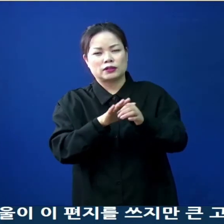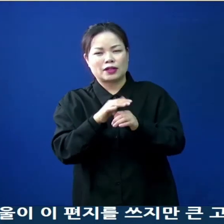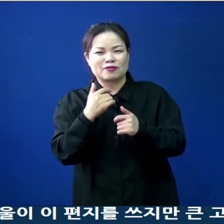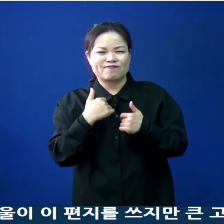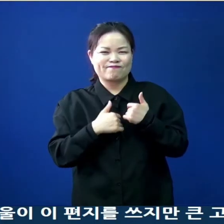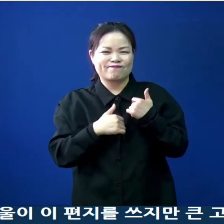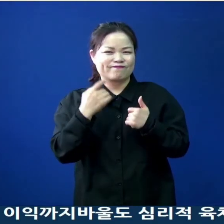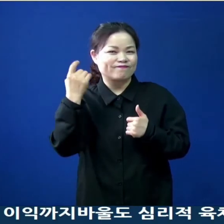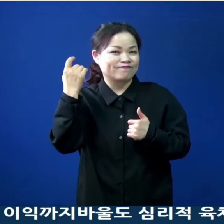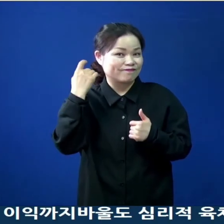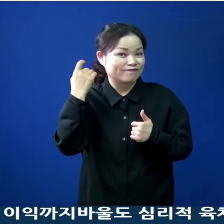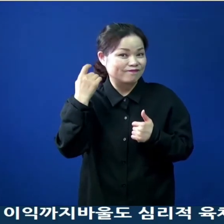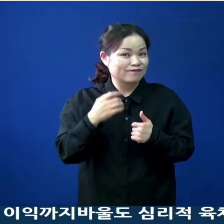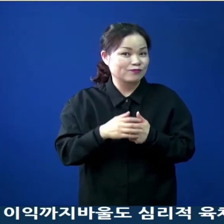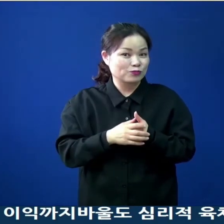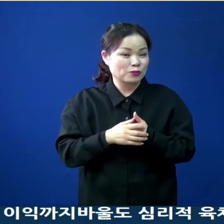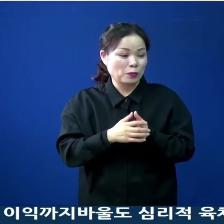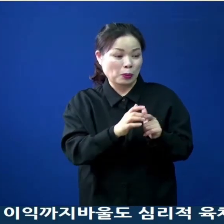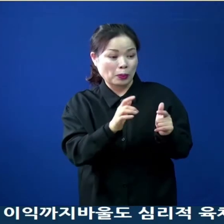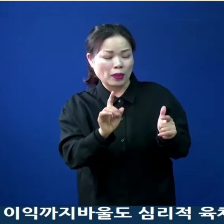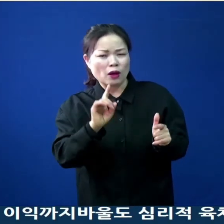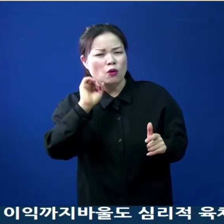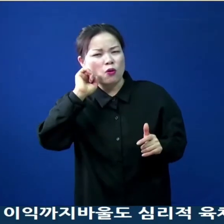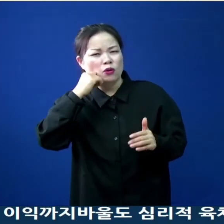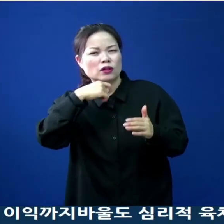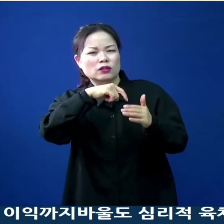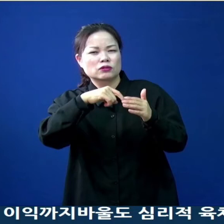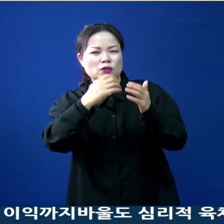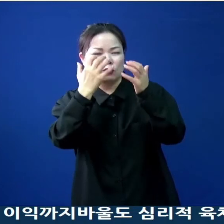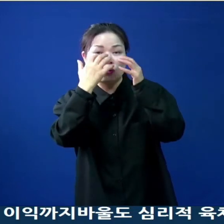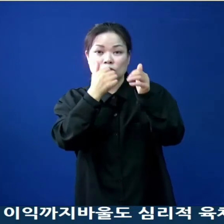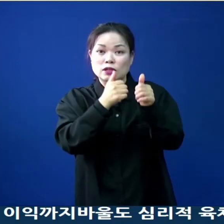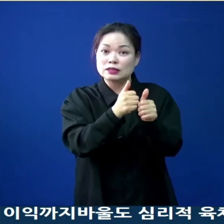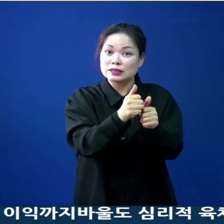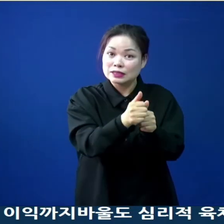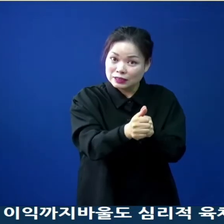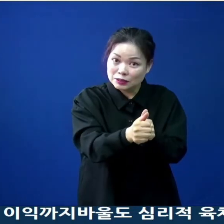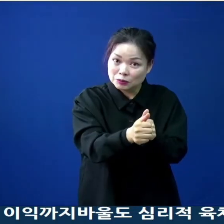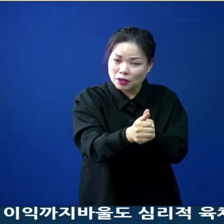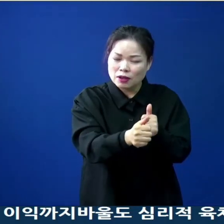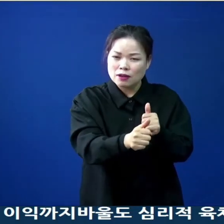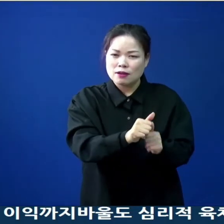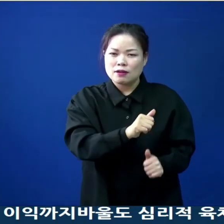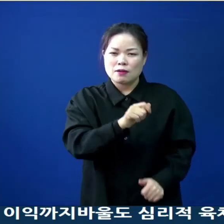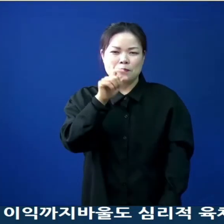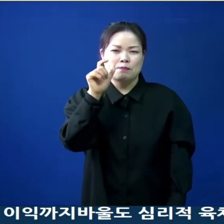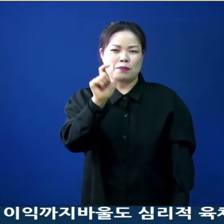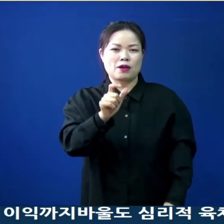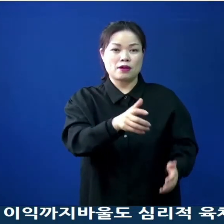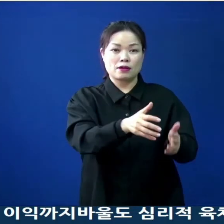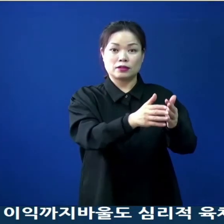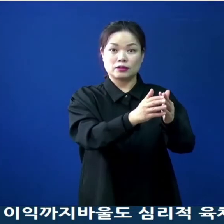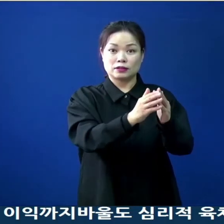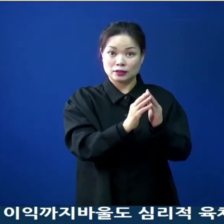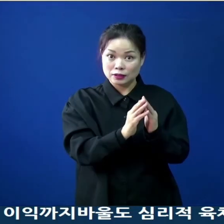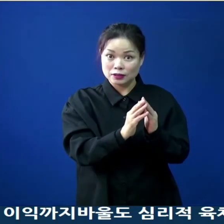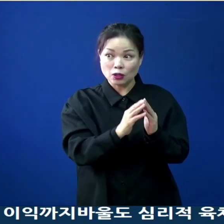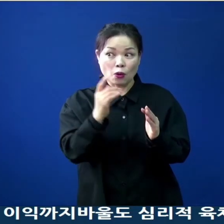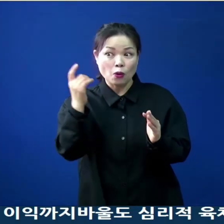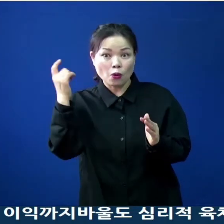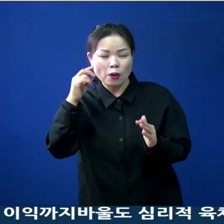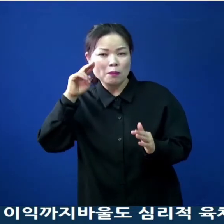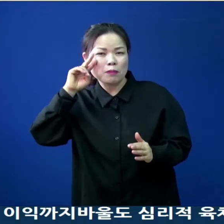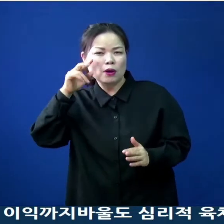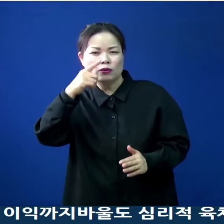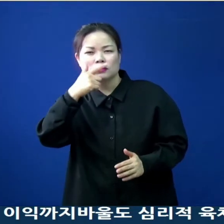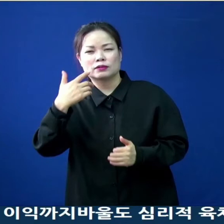소식을 듣게 되었고, 그들이 그 어려움 가운데 고난을 이겨가며 견고하게 서 있다는 그 소식은 바울에게